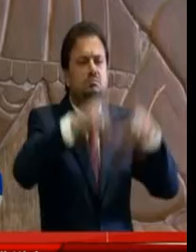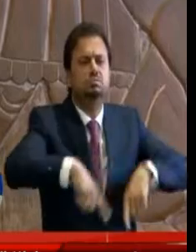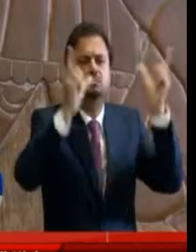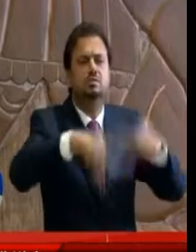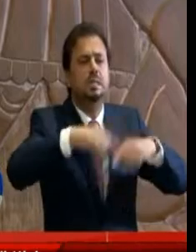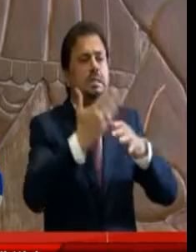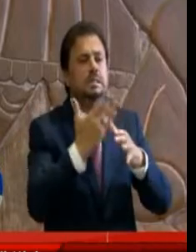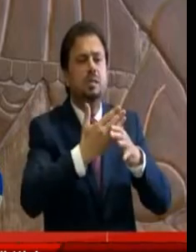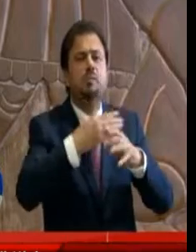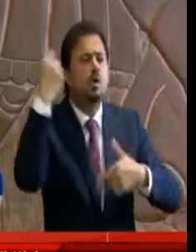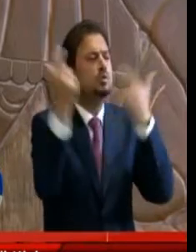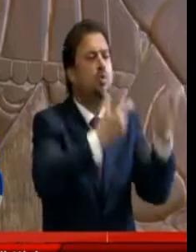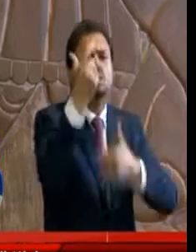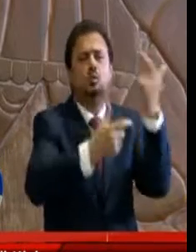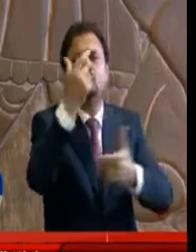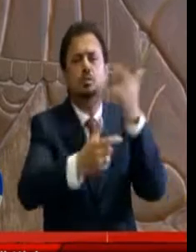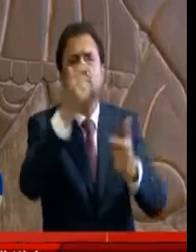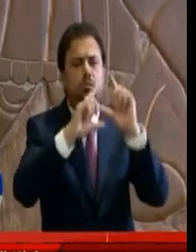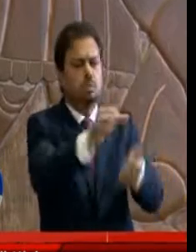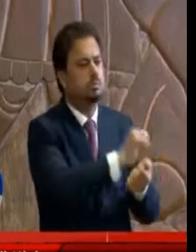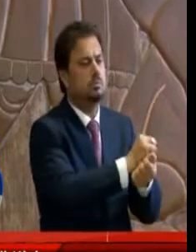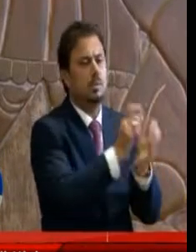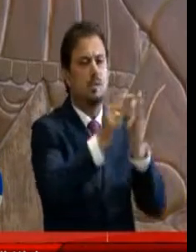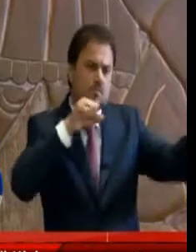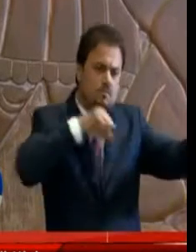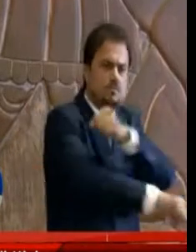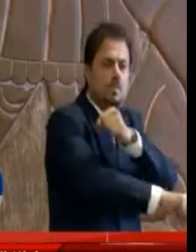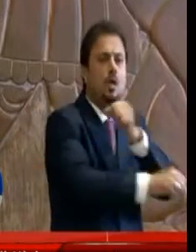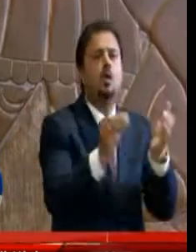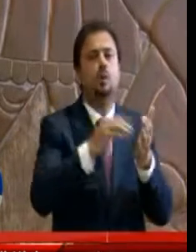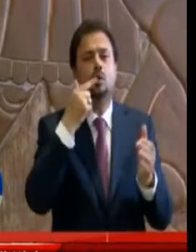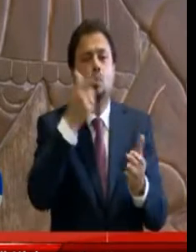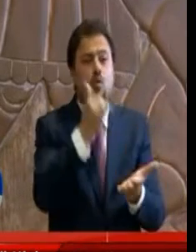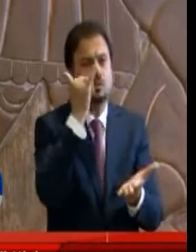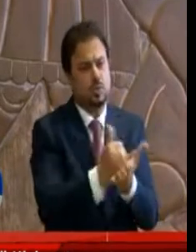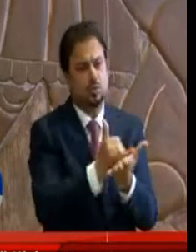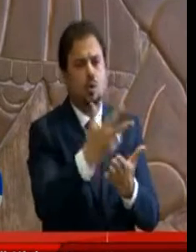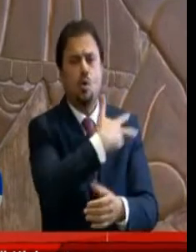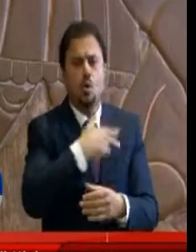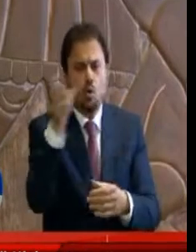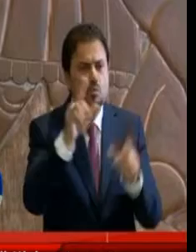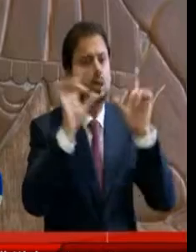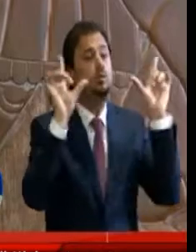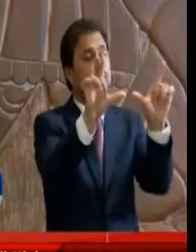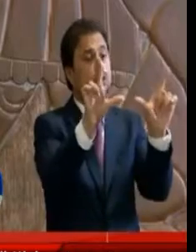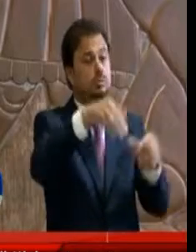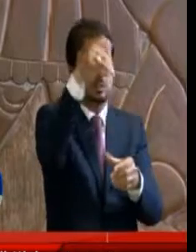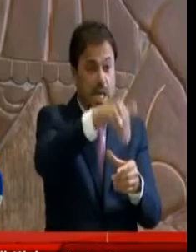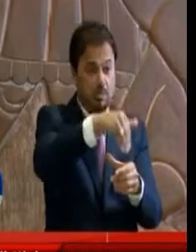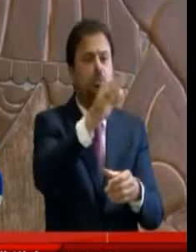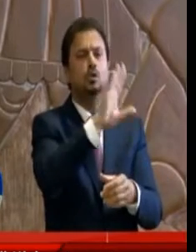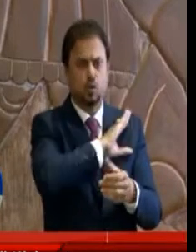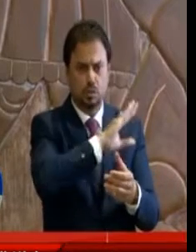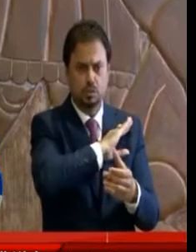من القوات الأمنية. وبالتالي كانت هذه السلسلة المتكونة من الحكومة والمفوضية